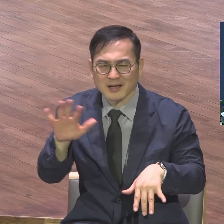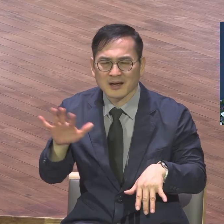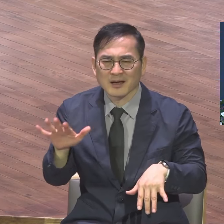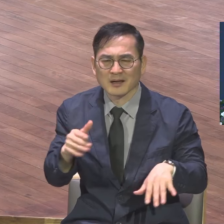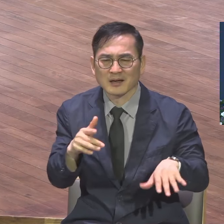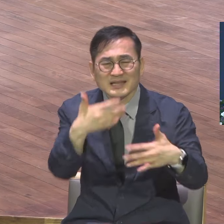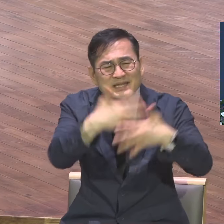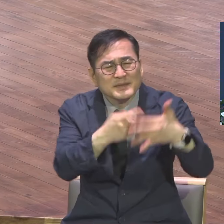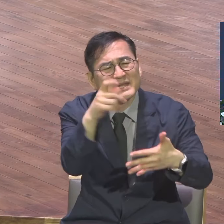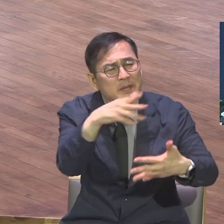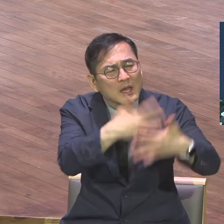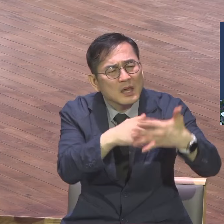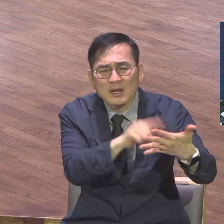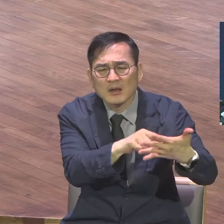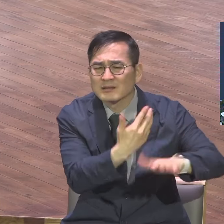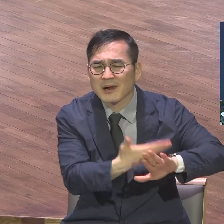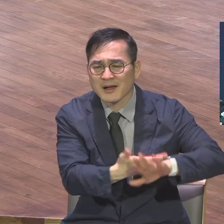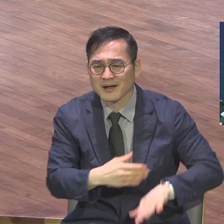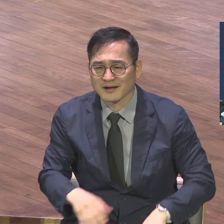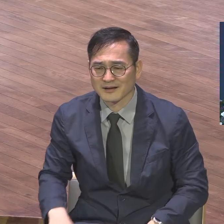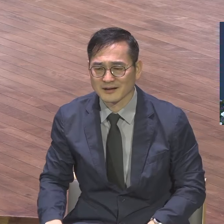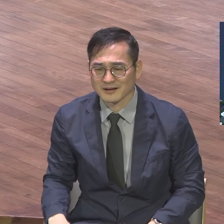여러분